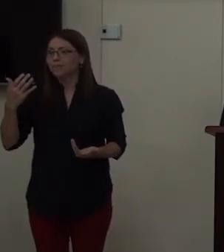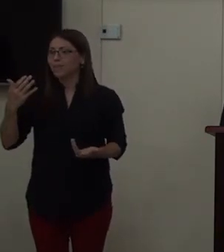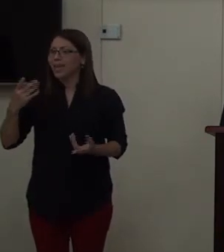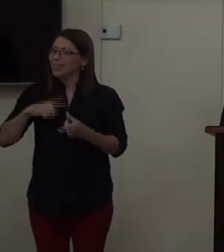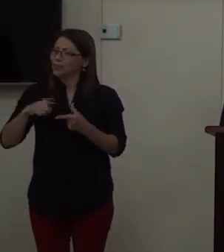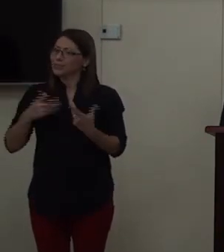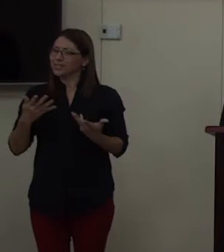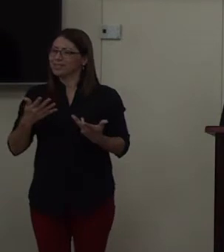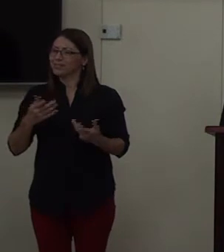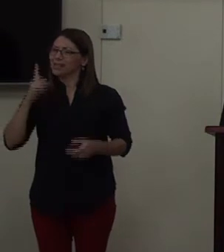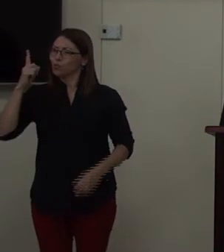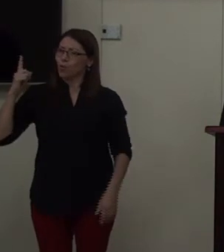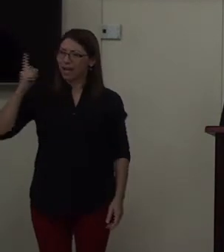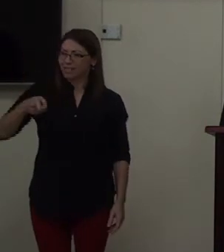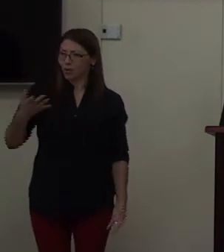esta comunidad